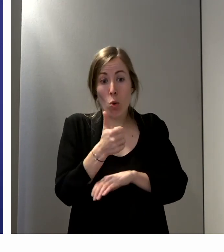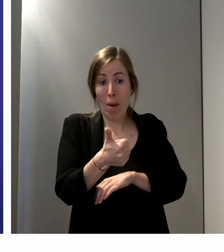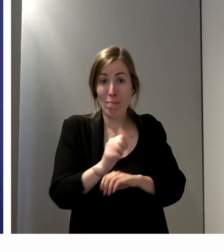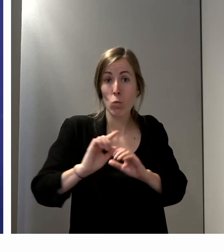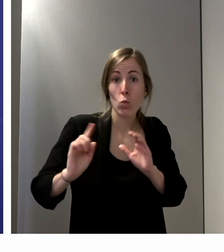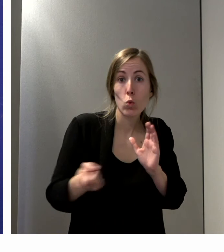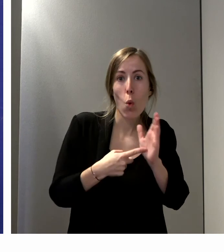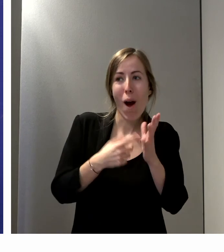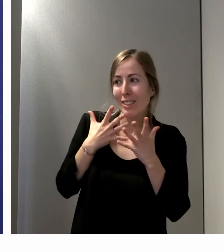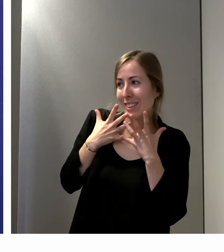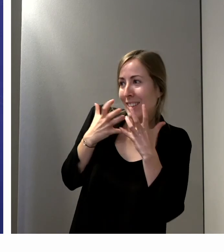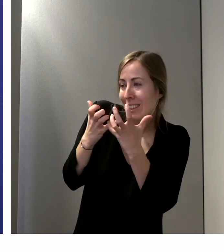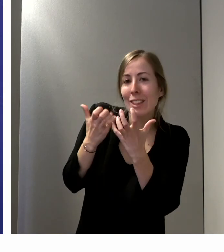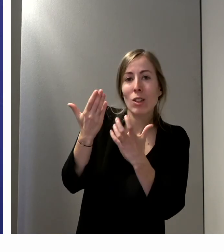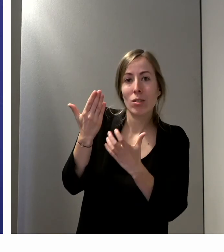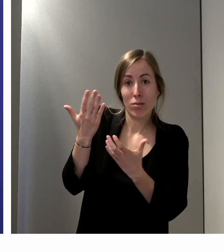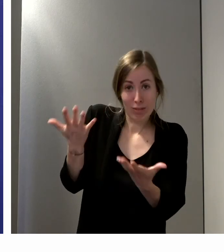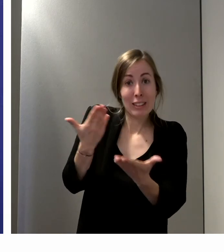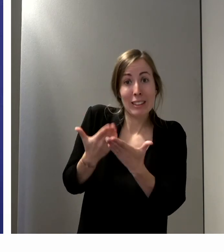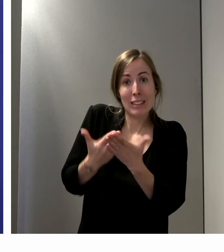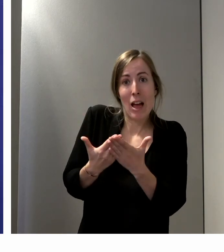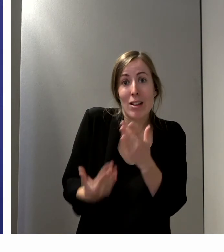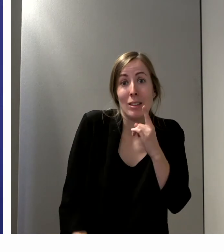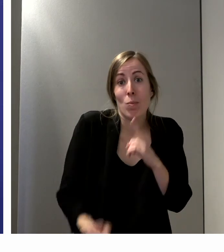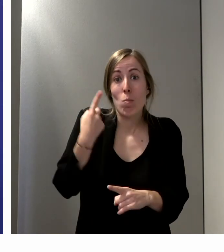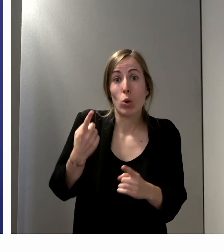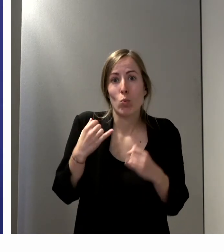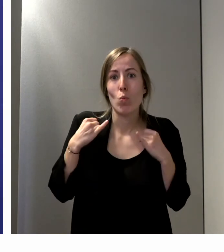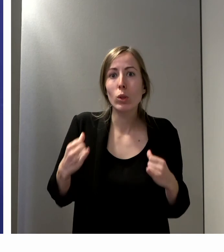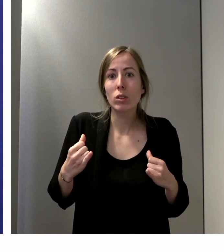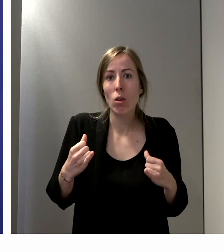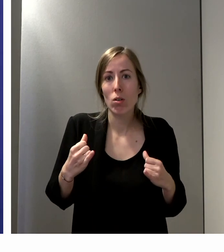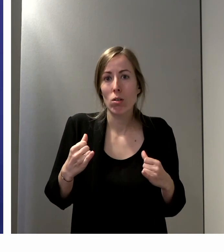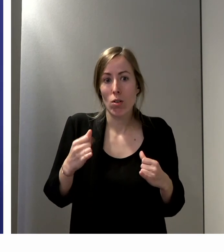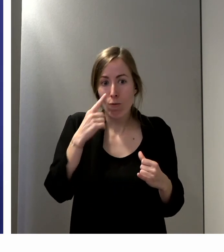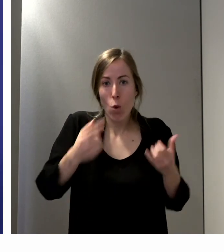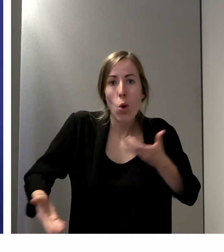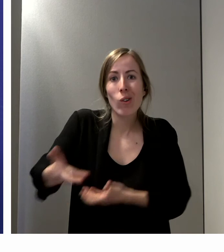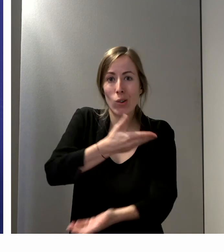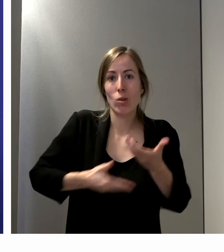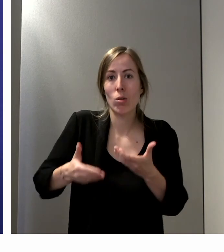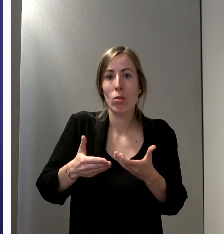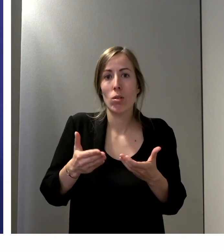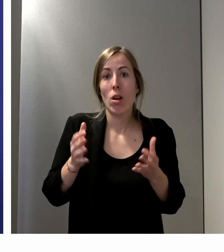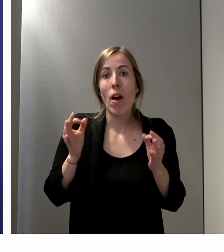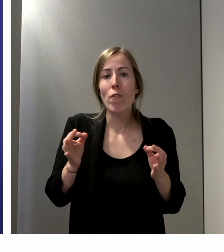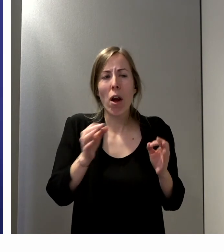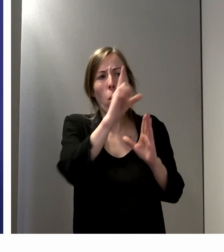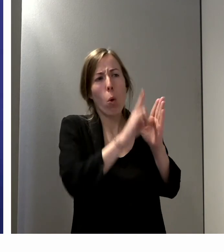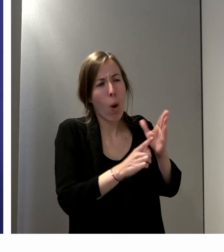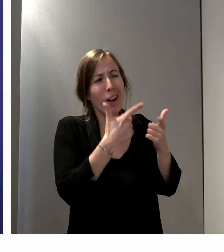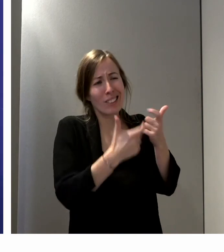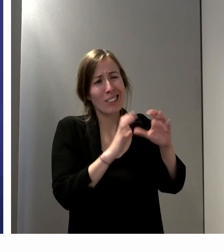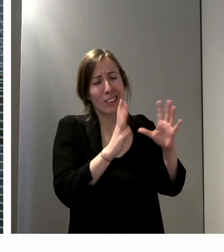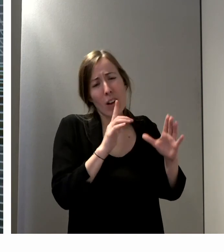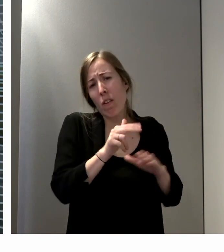droit aussi de désirer. Et ça, je crois que c'est très important qu'on puisse le dire au-delà des cadres légaux qu'il